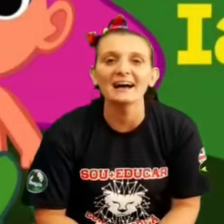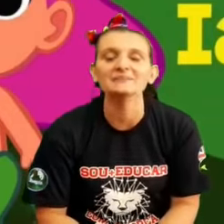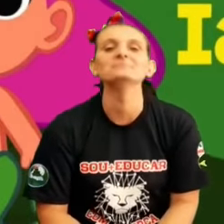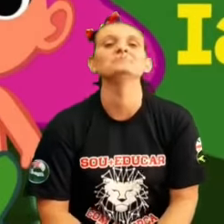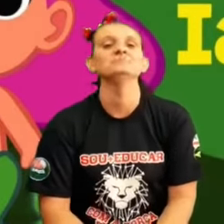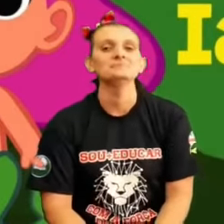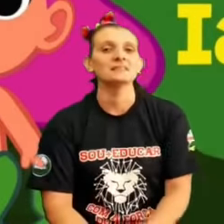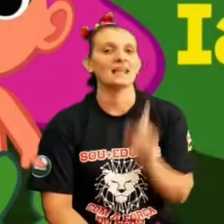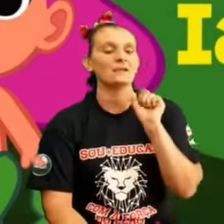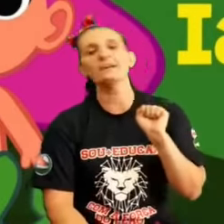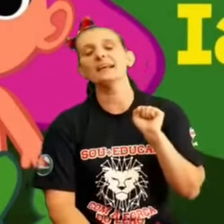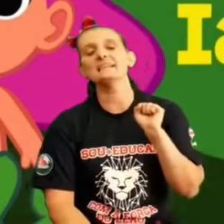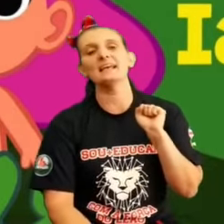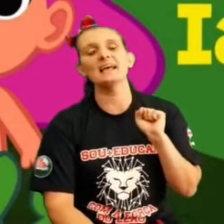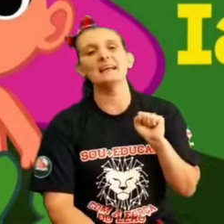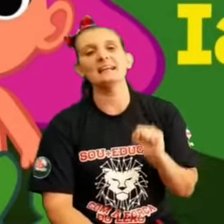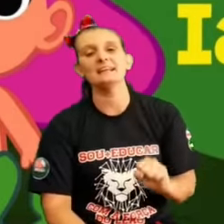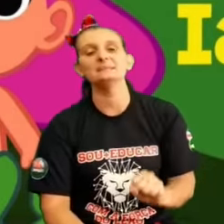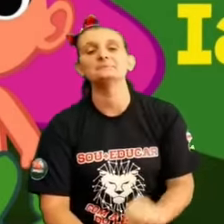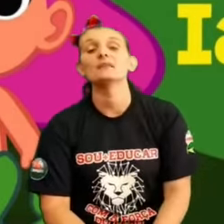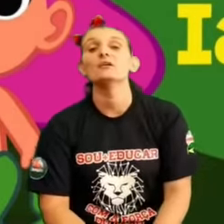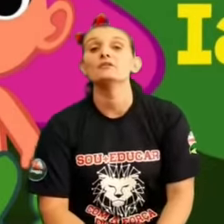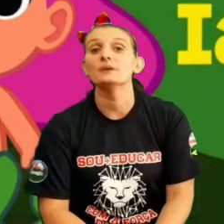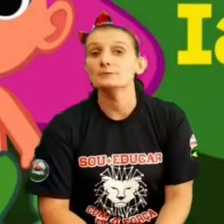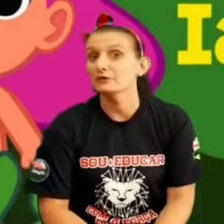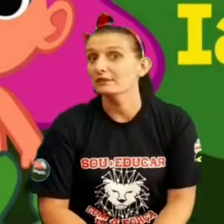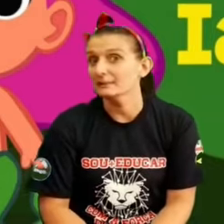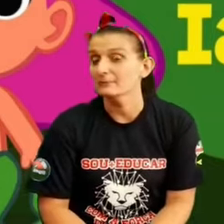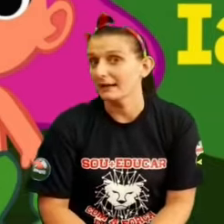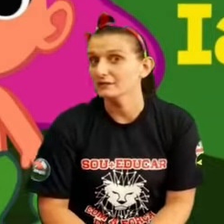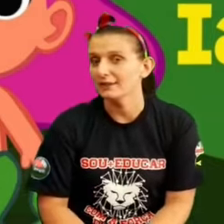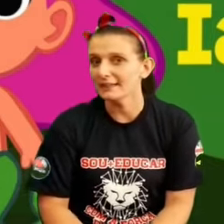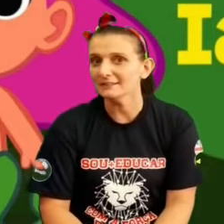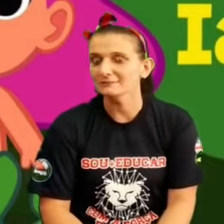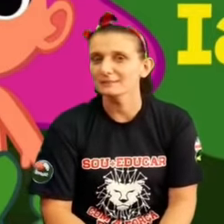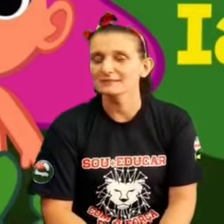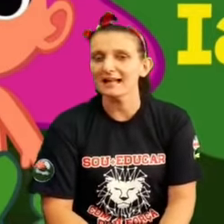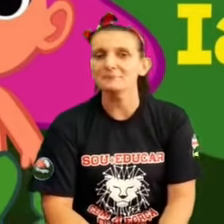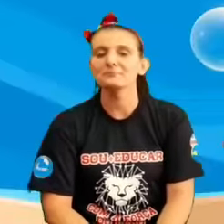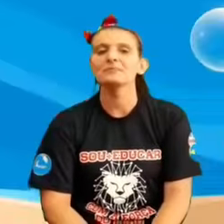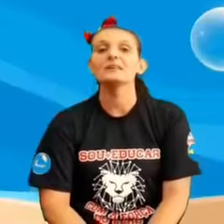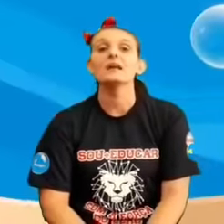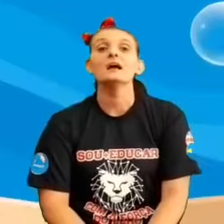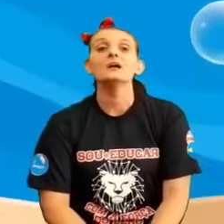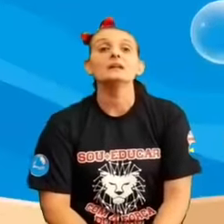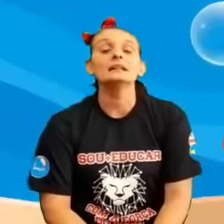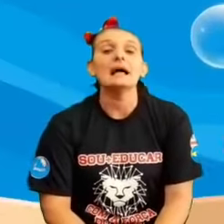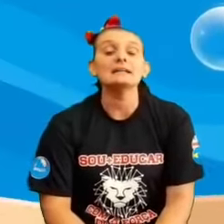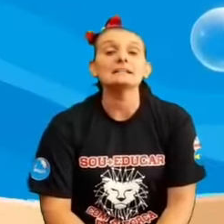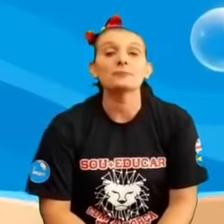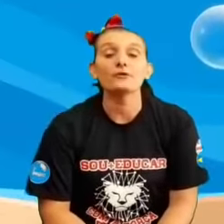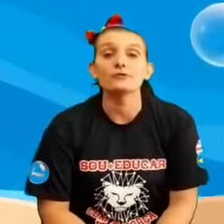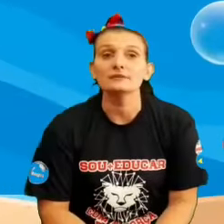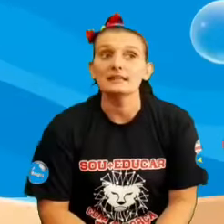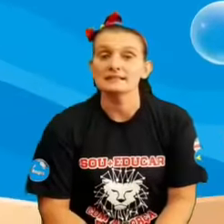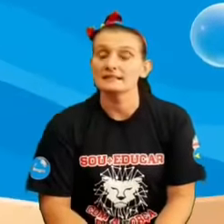Iara! Quem conhece a Iara aí? Vamos ouvir a historinha? Vamos lá? Lá nas profundezas